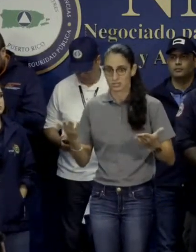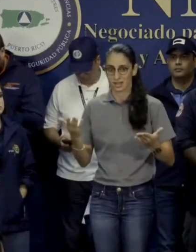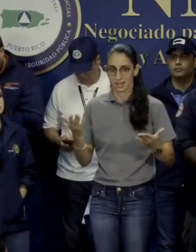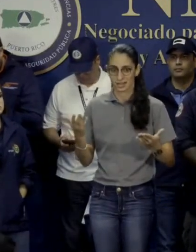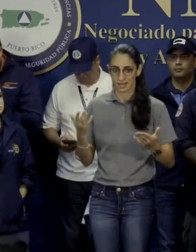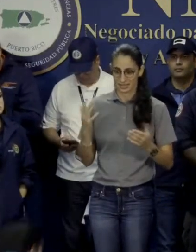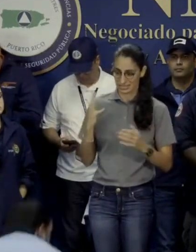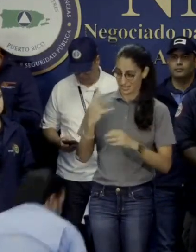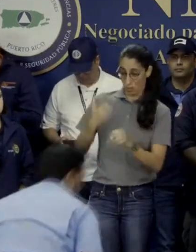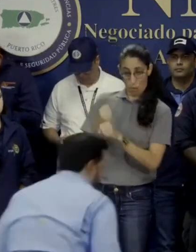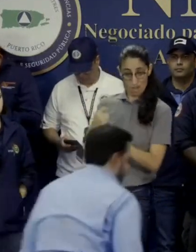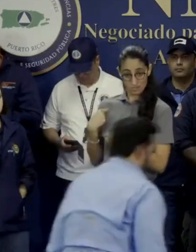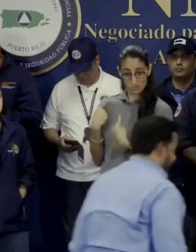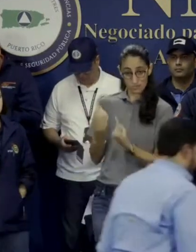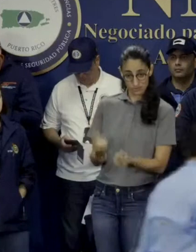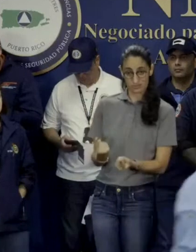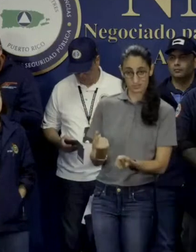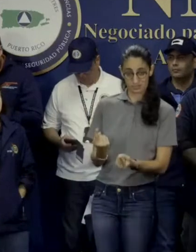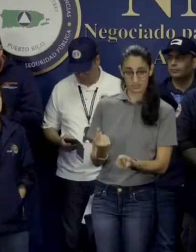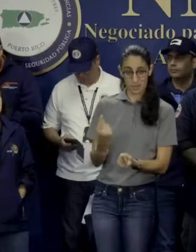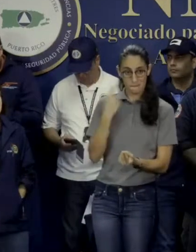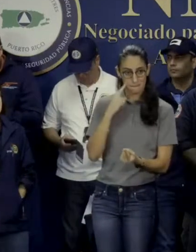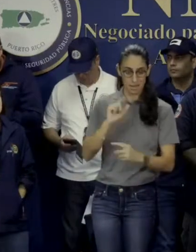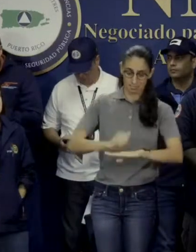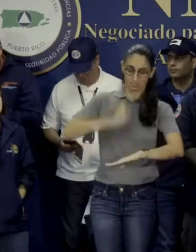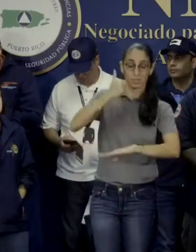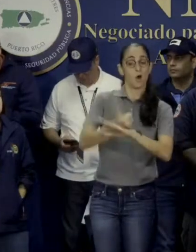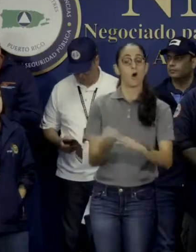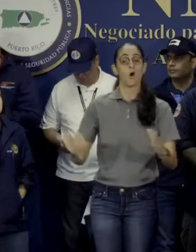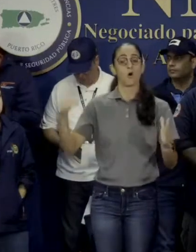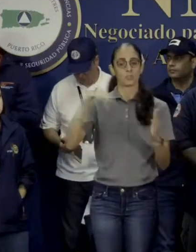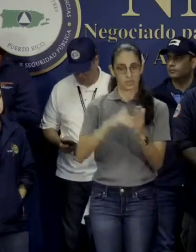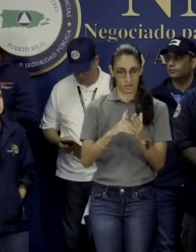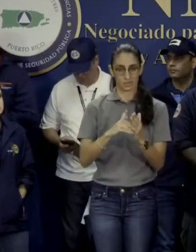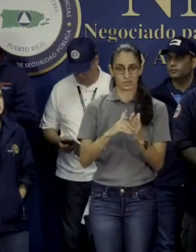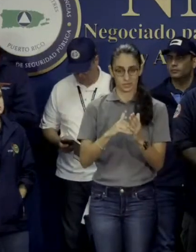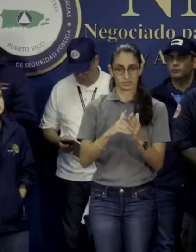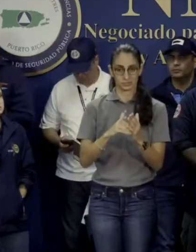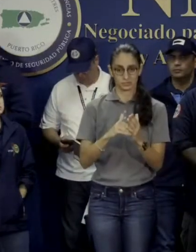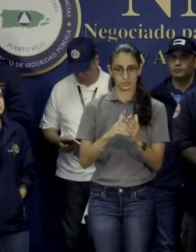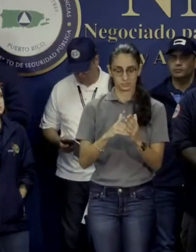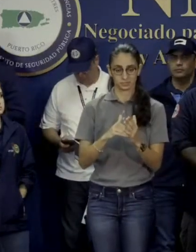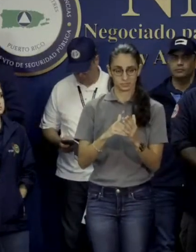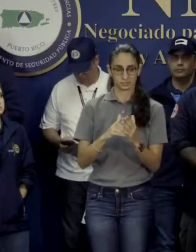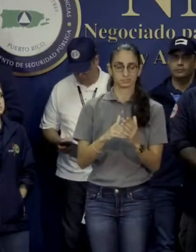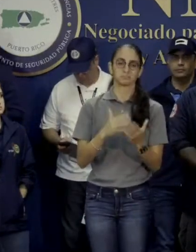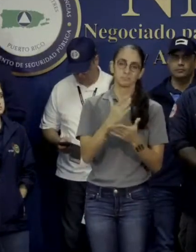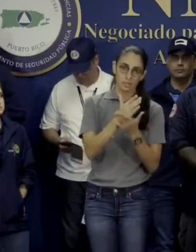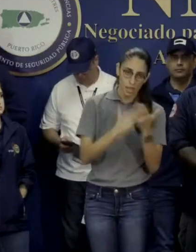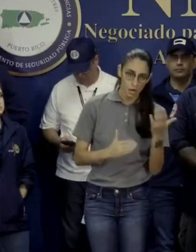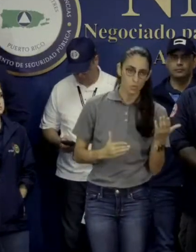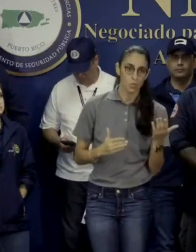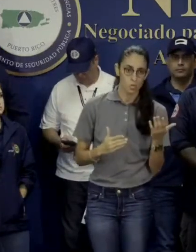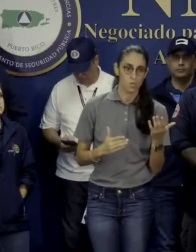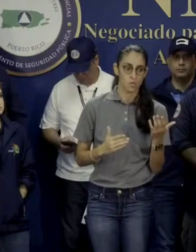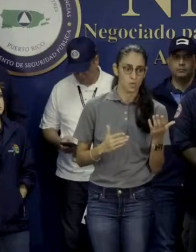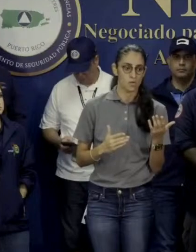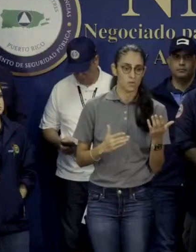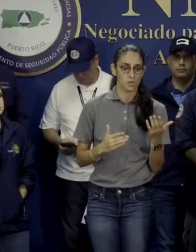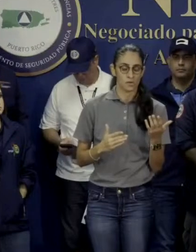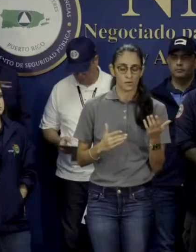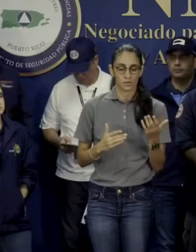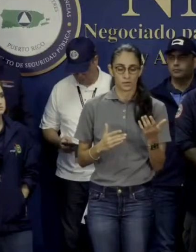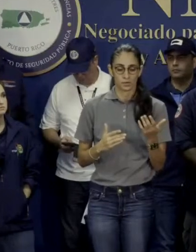últimos 5 años después de María para poder restablecerlo. Si hay una combinación de factores, algunos ciertamente era